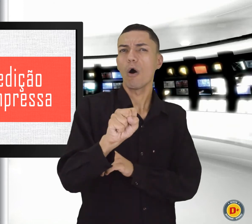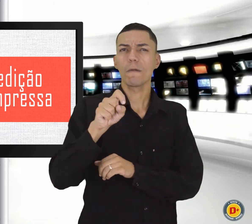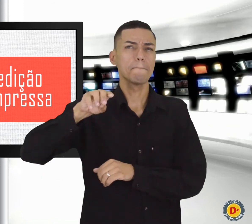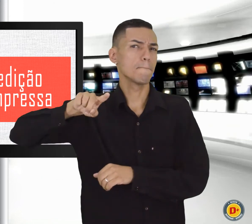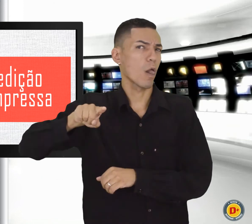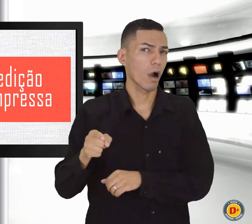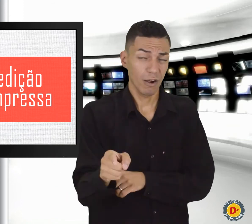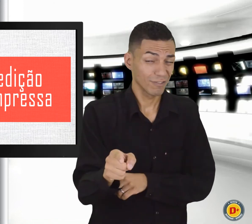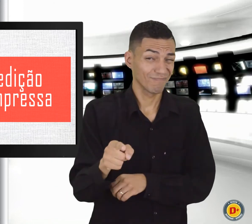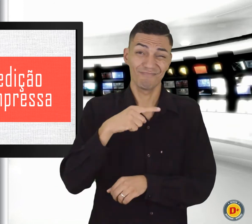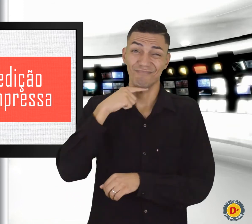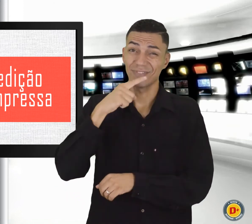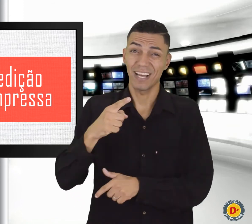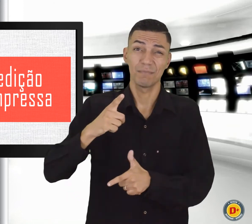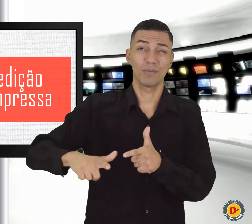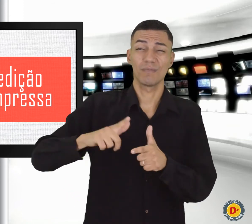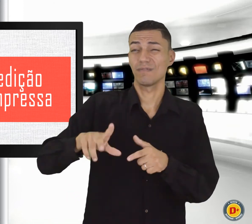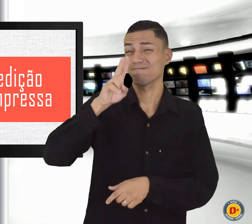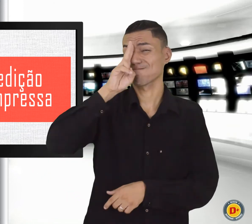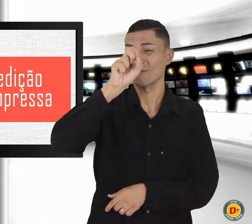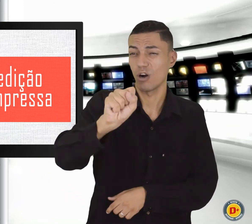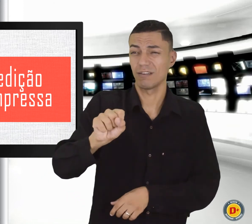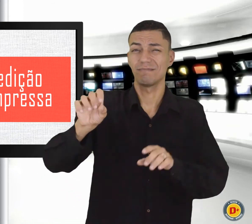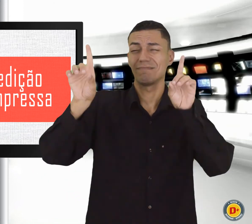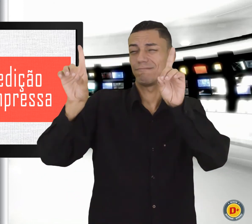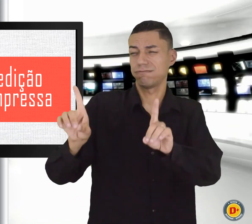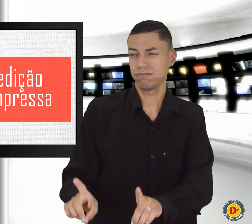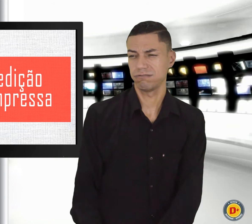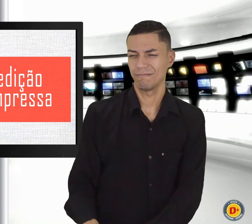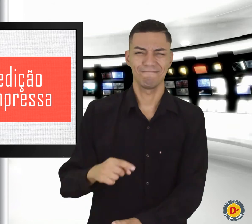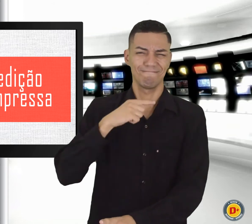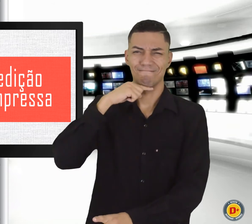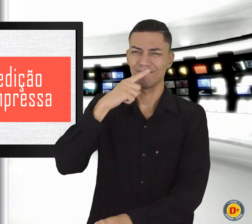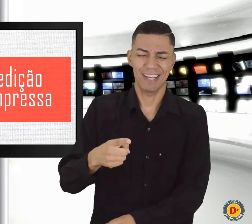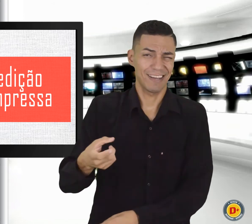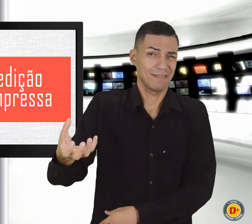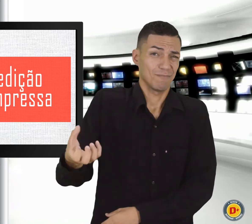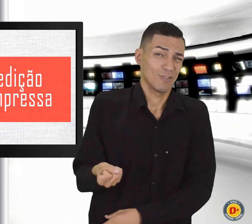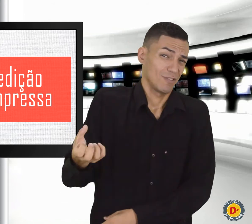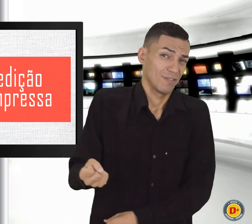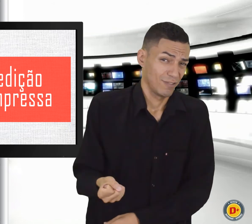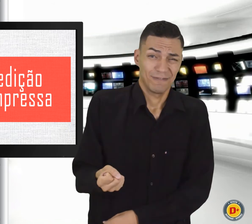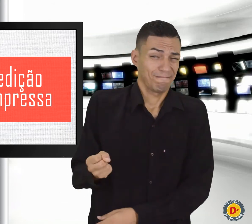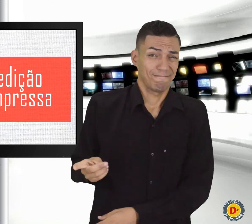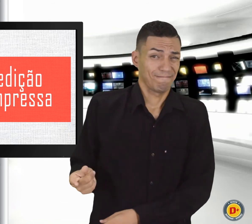em aposentadoria por invalidez permanente ou não desejarem trabalhar, entre outras